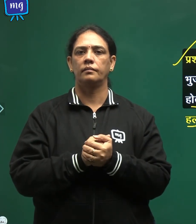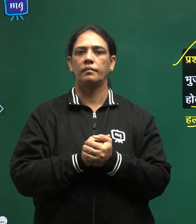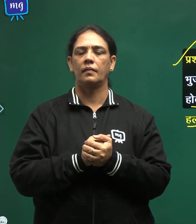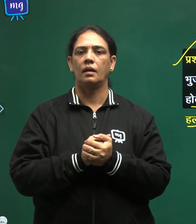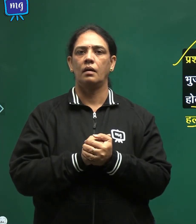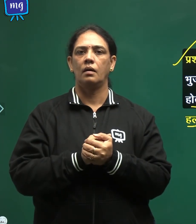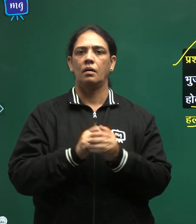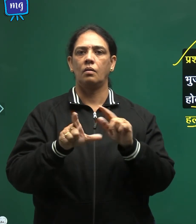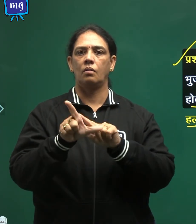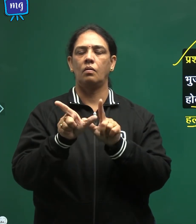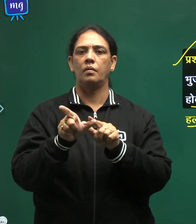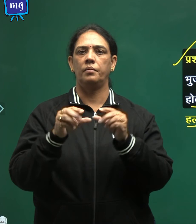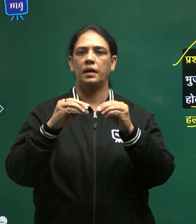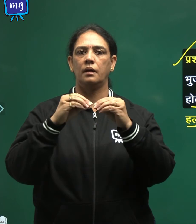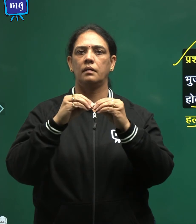कोण B।